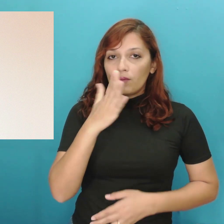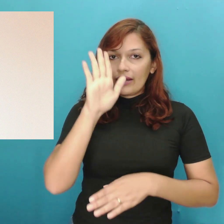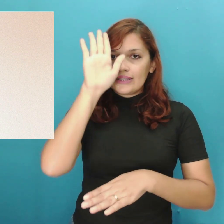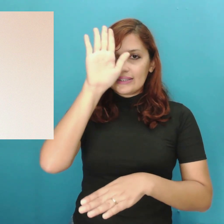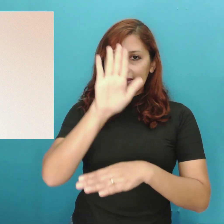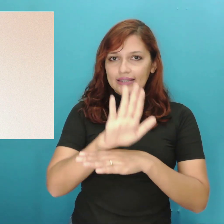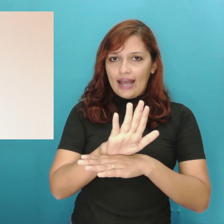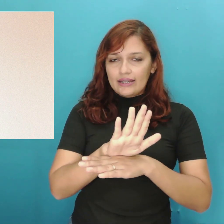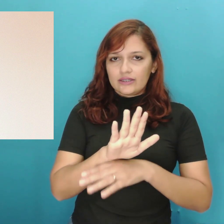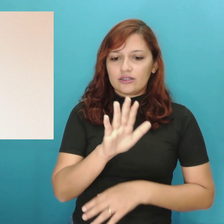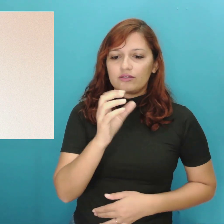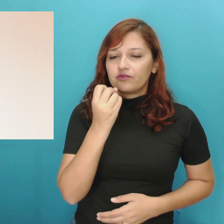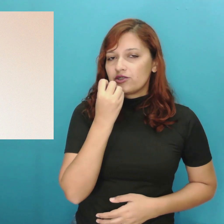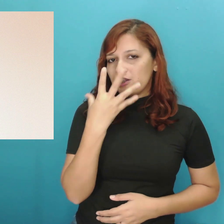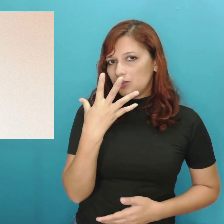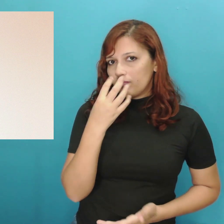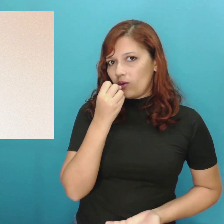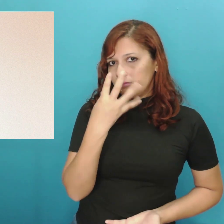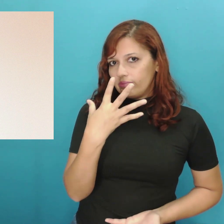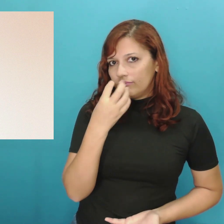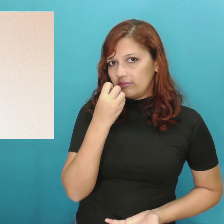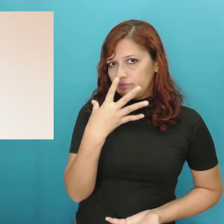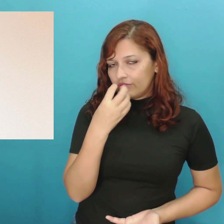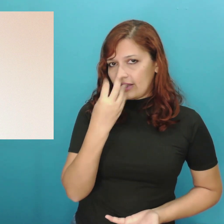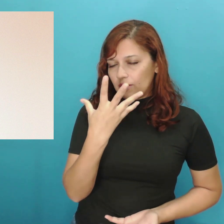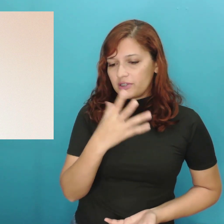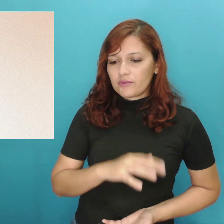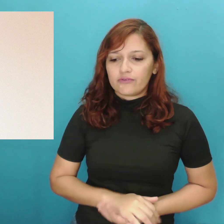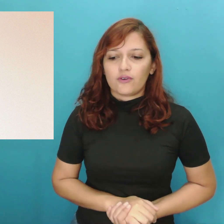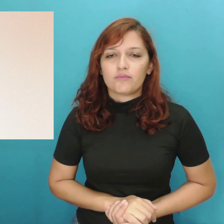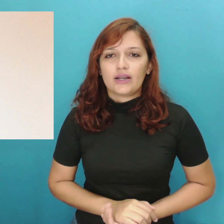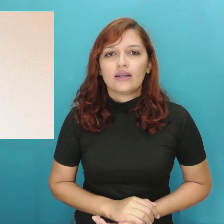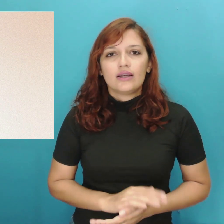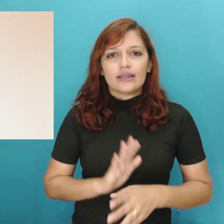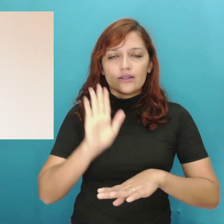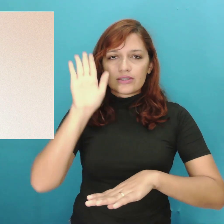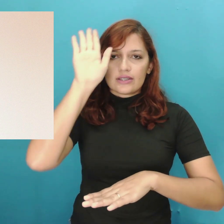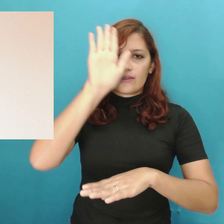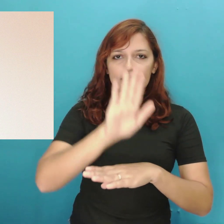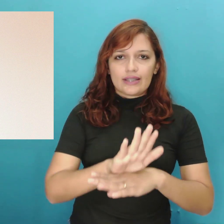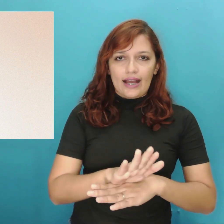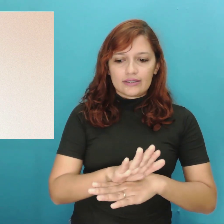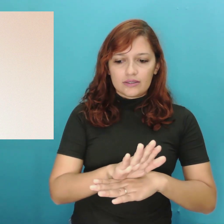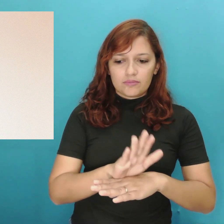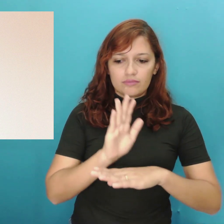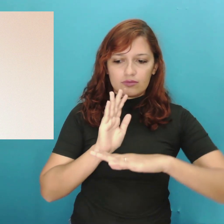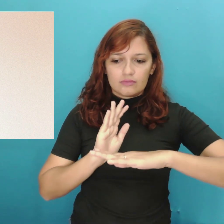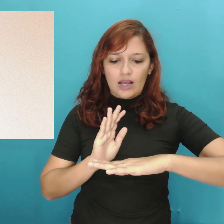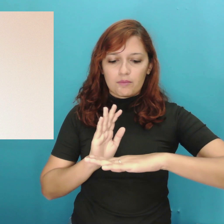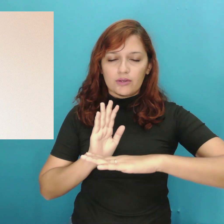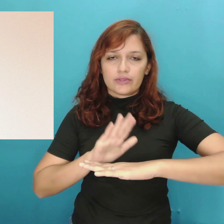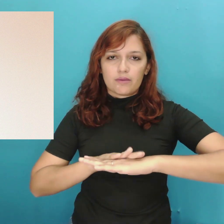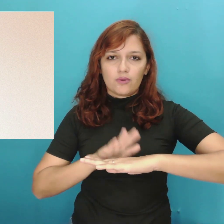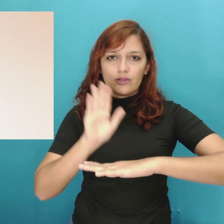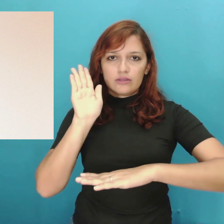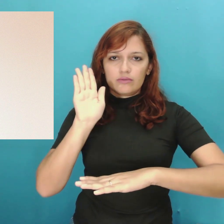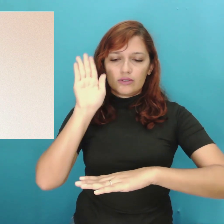Boa tarde. Veja que o bom é da mesma forma e o sinal de tarde. A mão de apoio